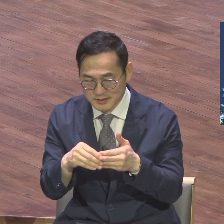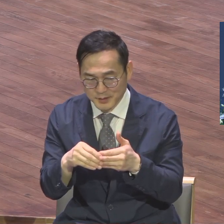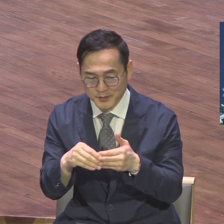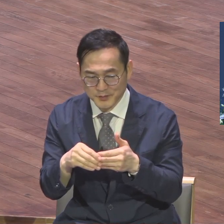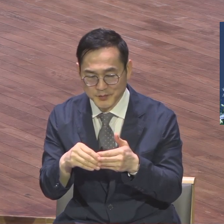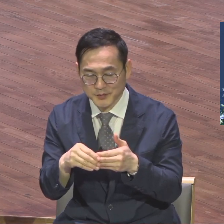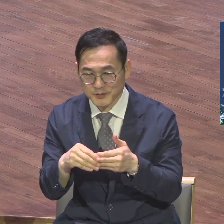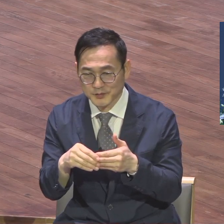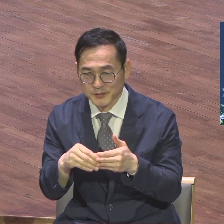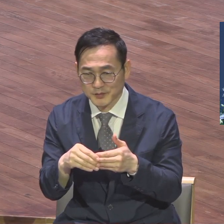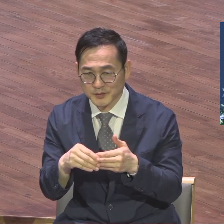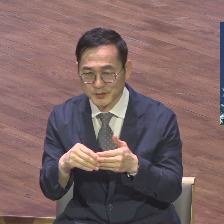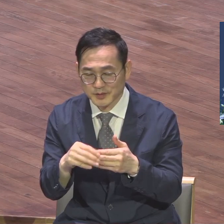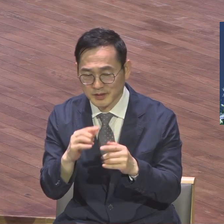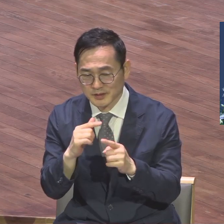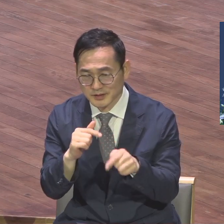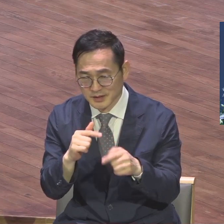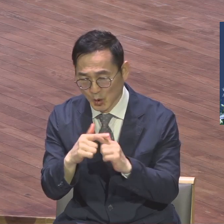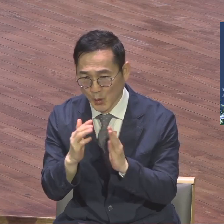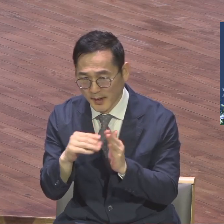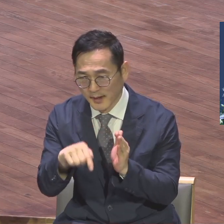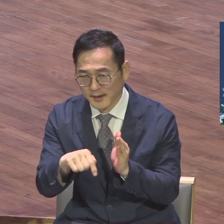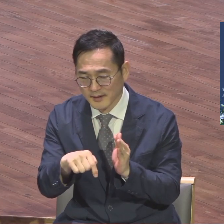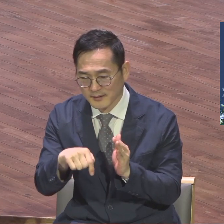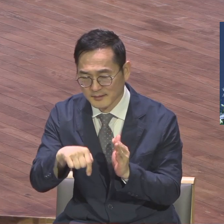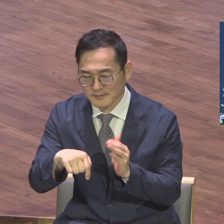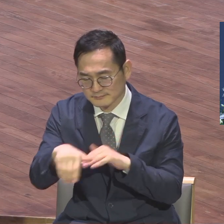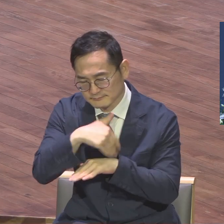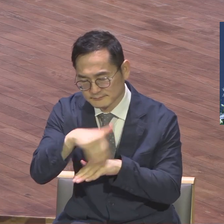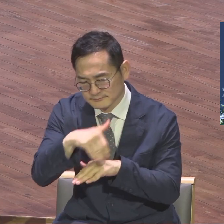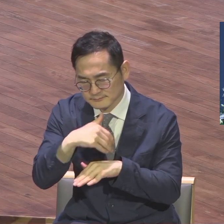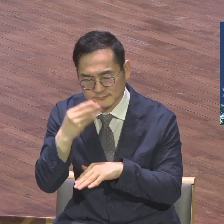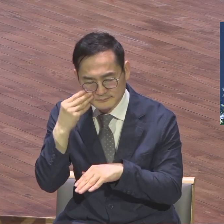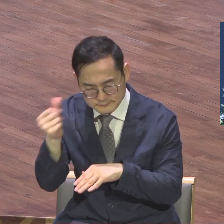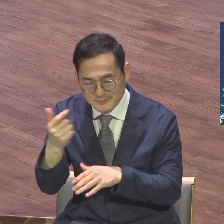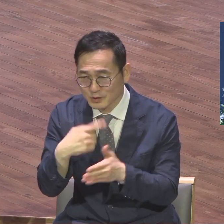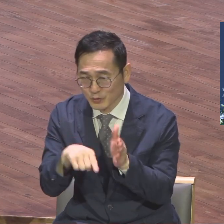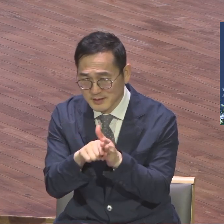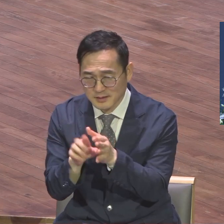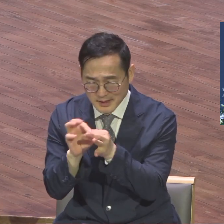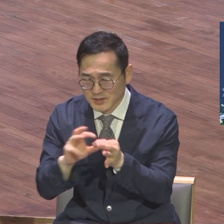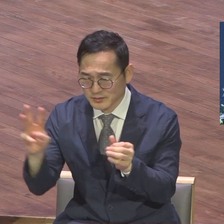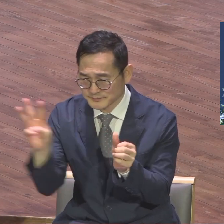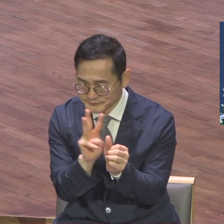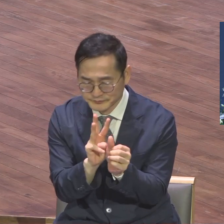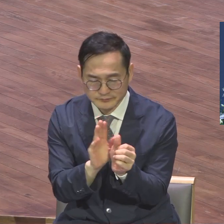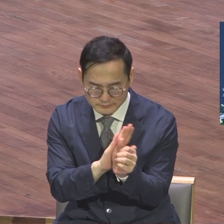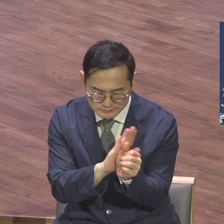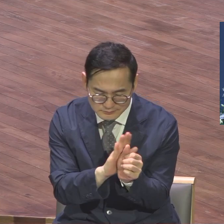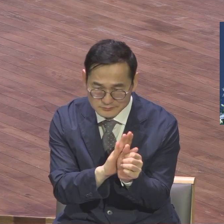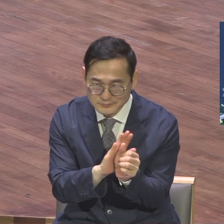시키기 위해서 함께 동력하는 삼일조, 이 삼일조 정말 귀하지요.